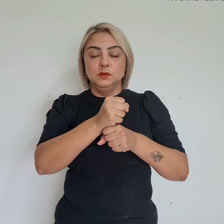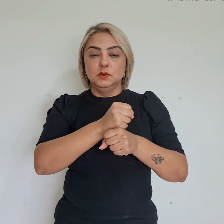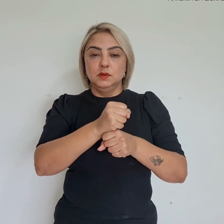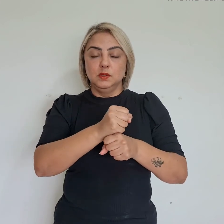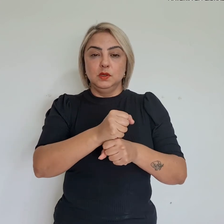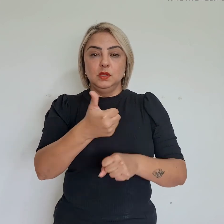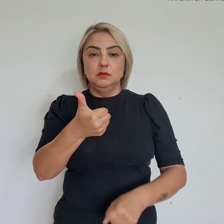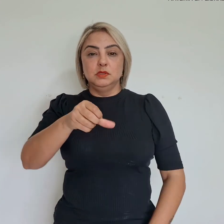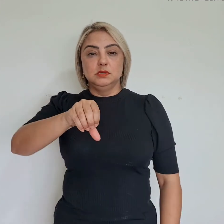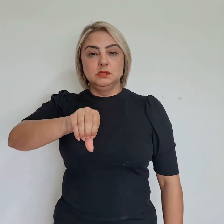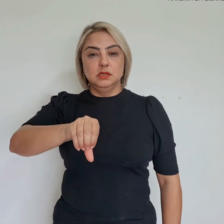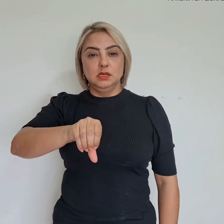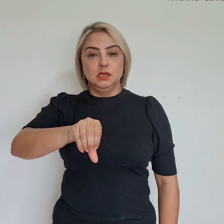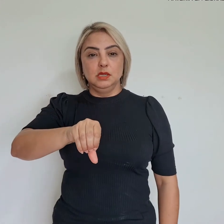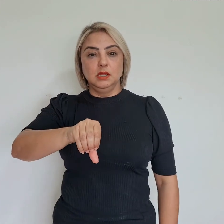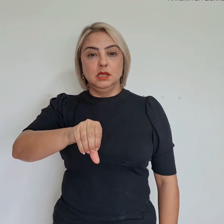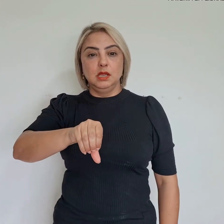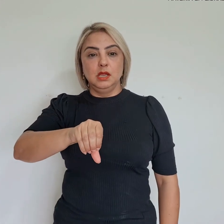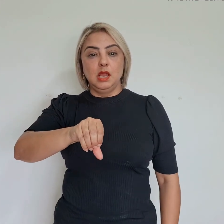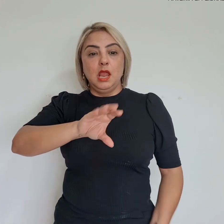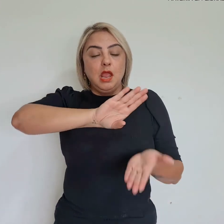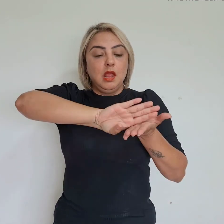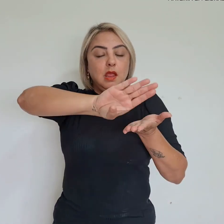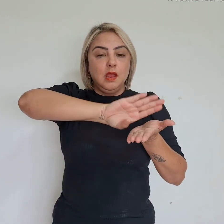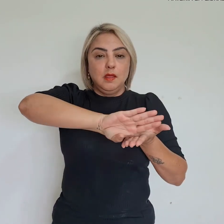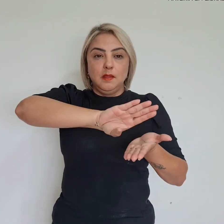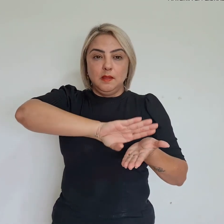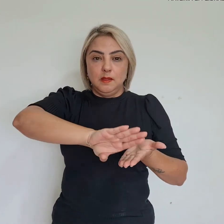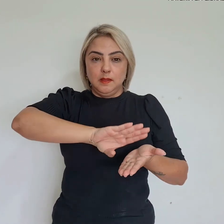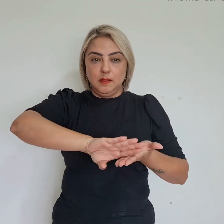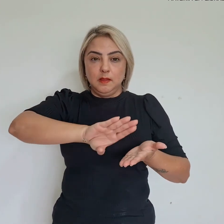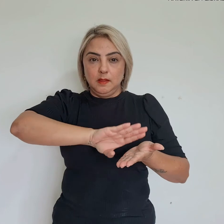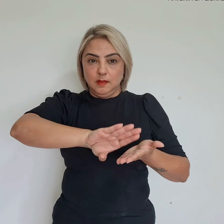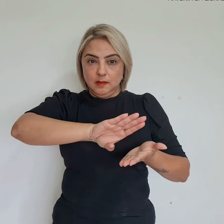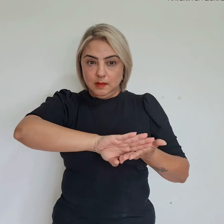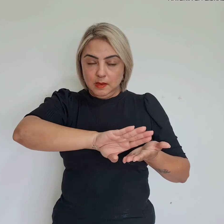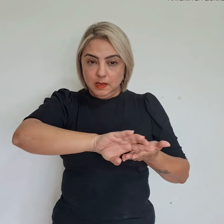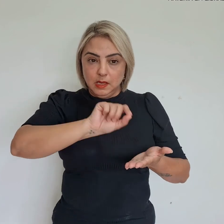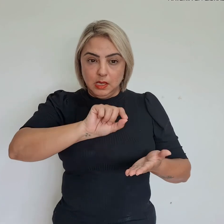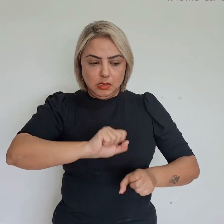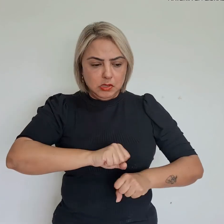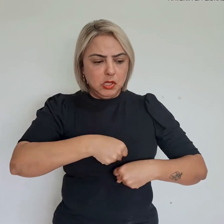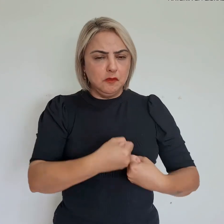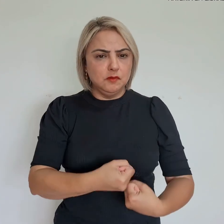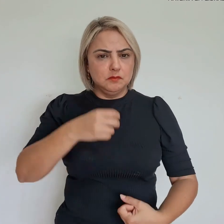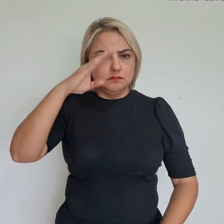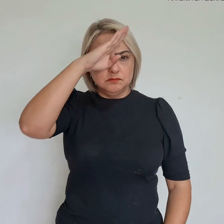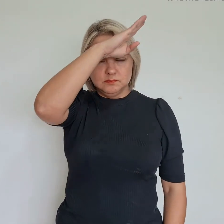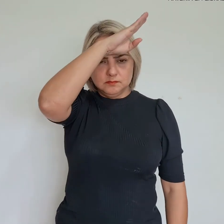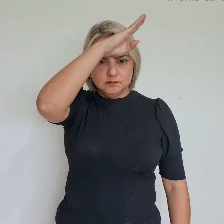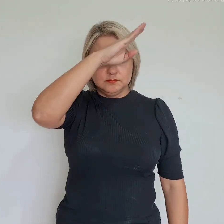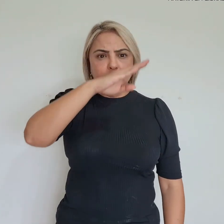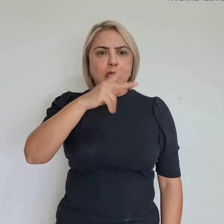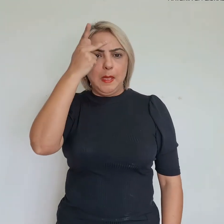6.215/2019, o excludente de ilicitude defendido por Bolsonaro para prestigiar